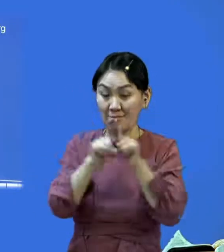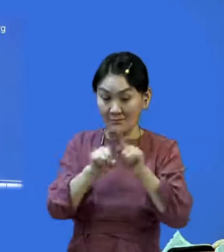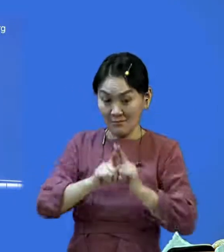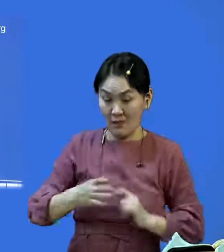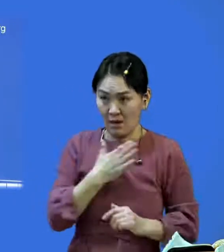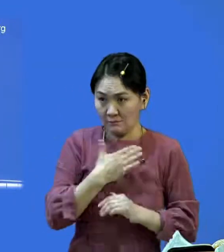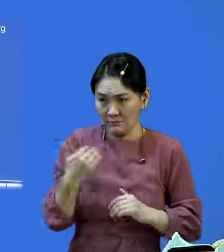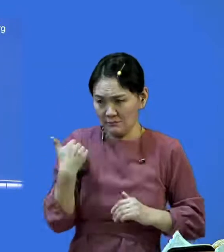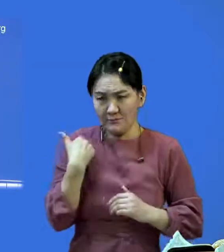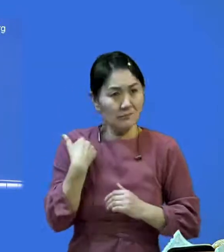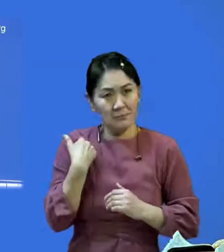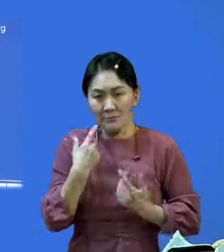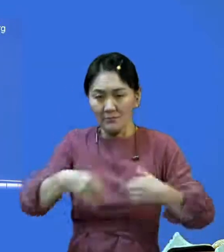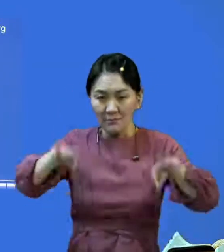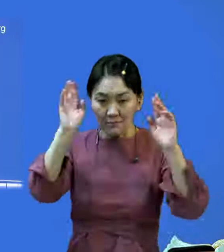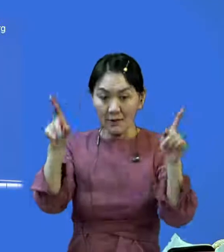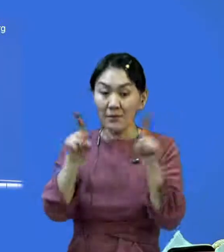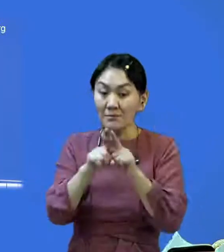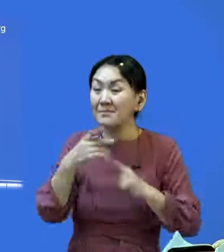Эзэнтэй адил болох үед